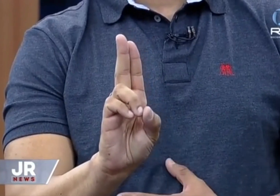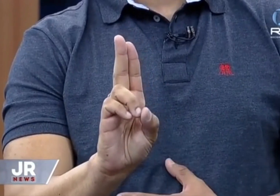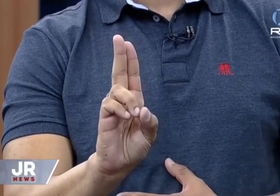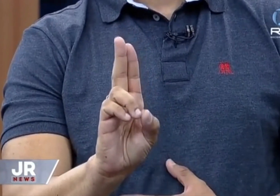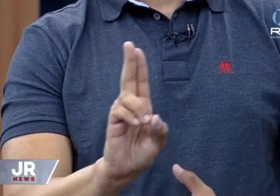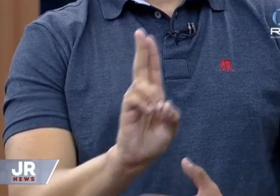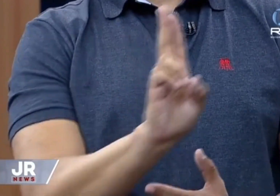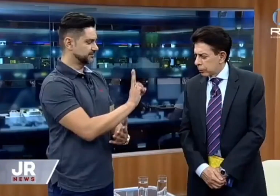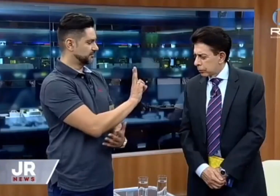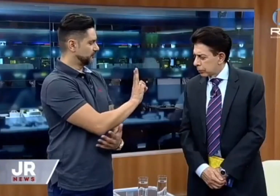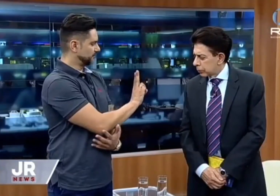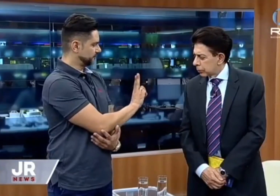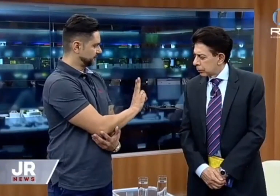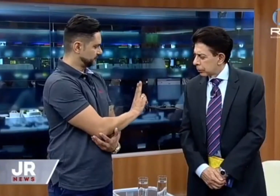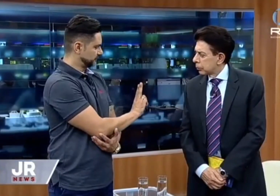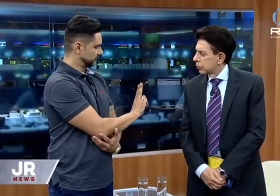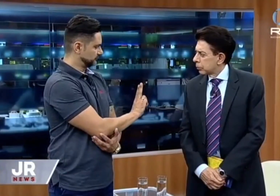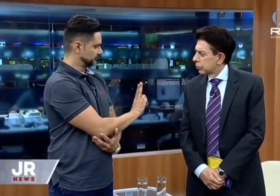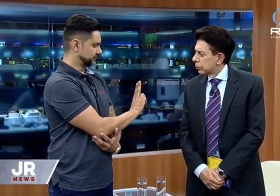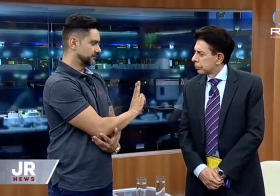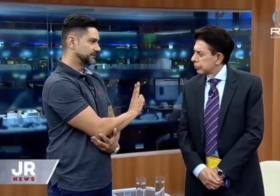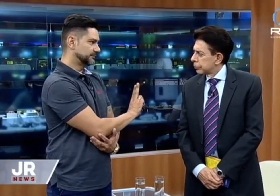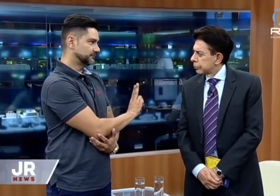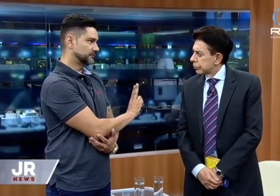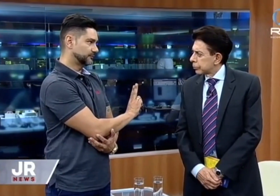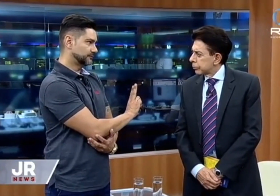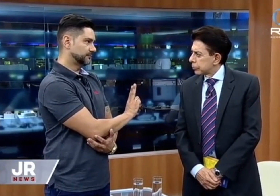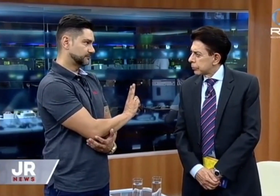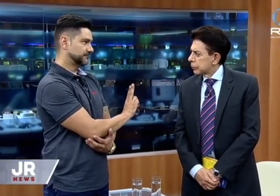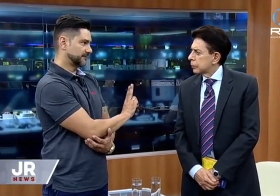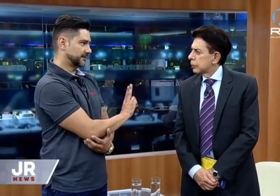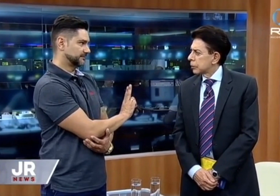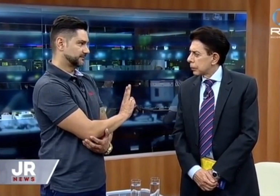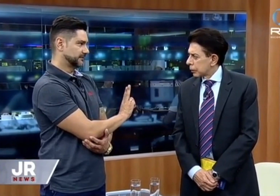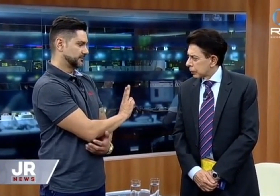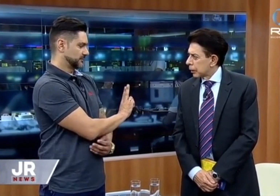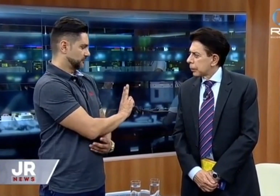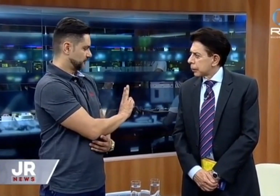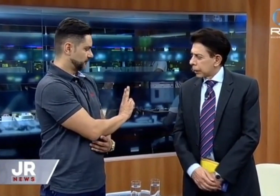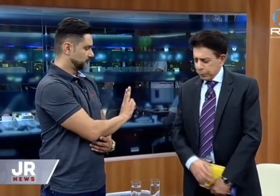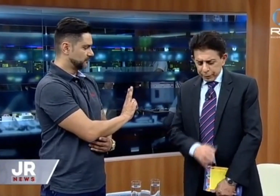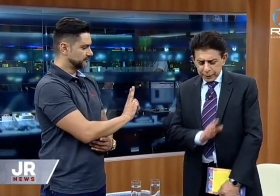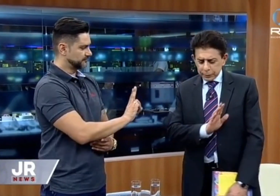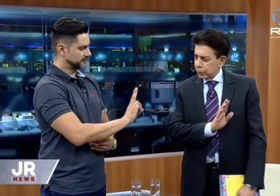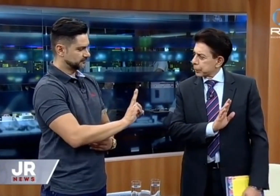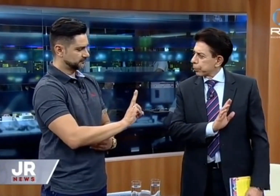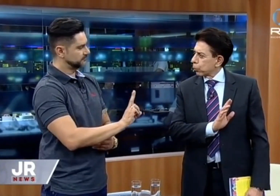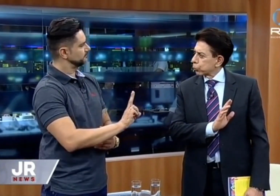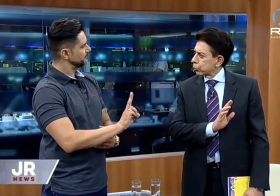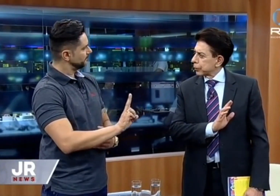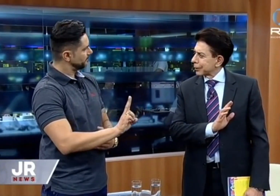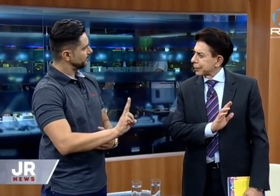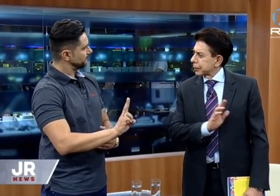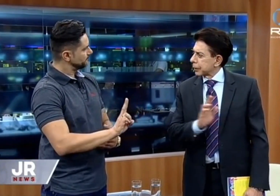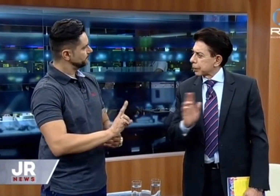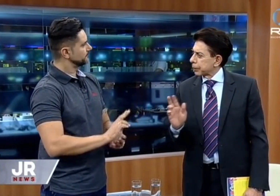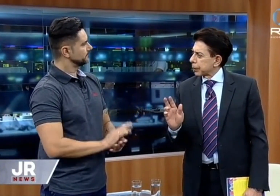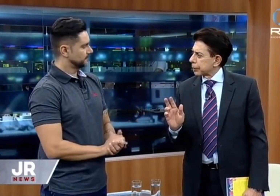de mão. À medida em que eu a posiciono, eu já dou início a uma construção de frase. A frase, então, é sempre construída da esquerda para a